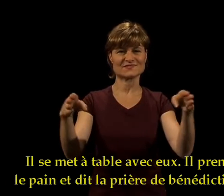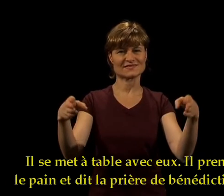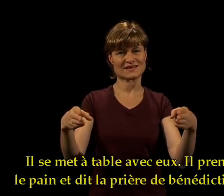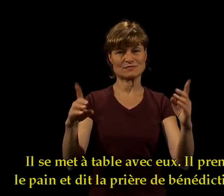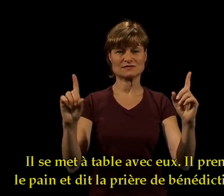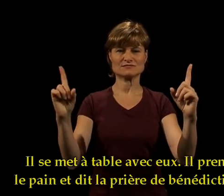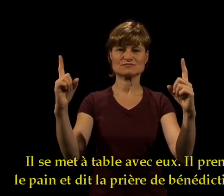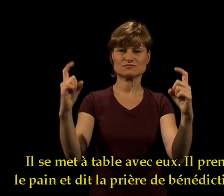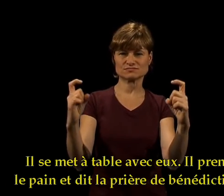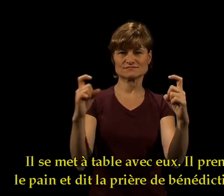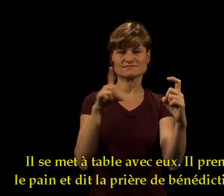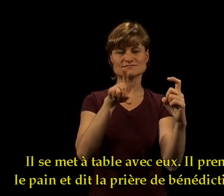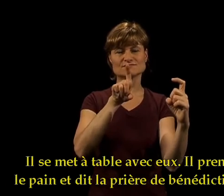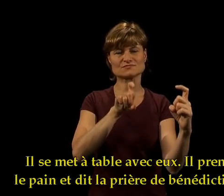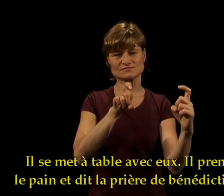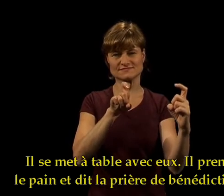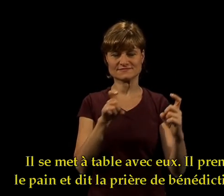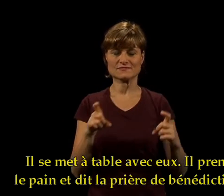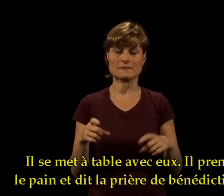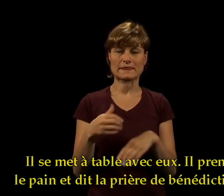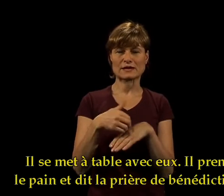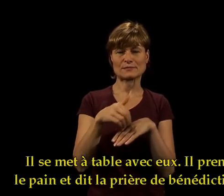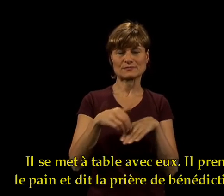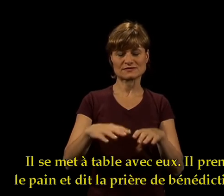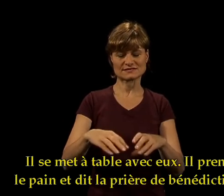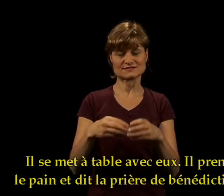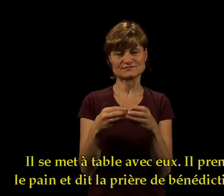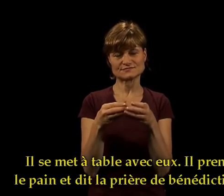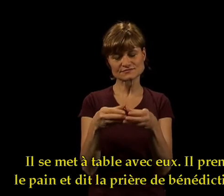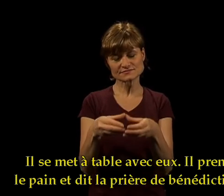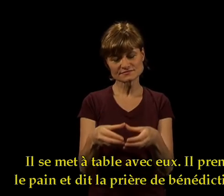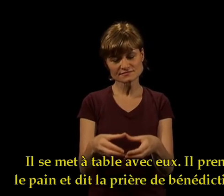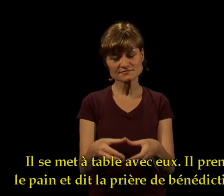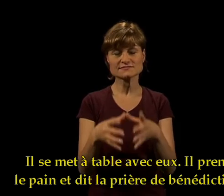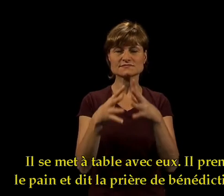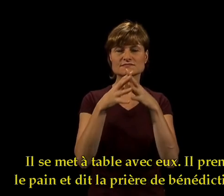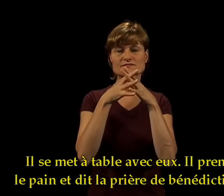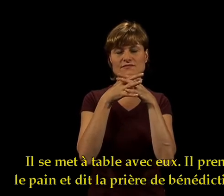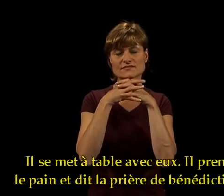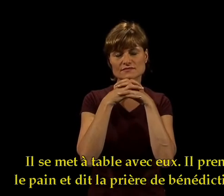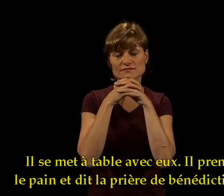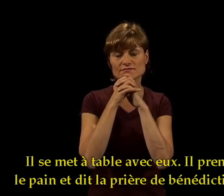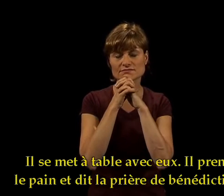Il se met à table avec eux. Il prend le pain et dit la prière de